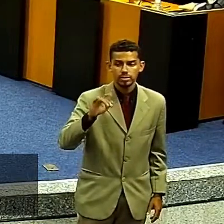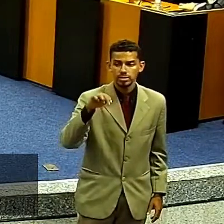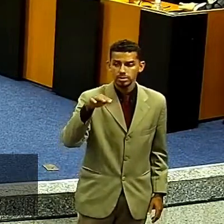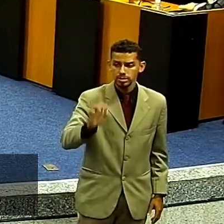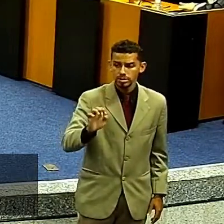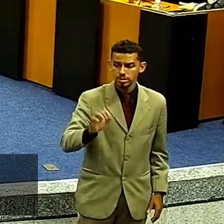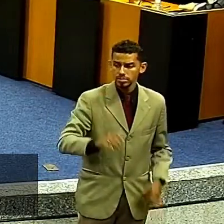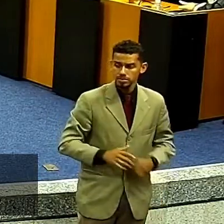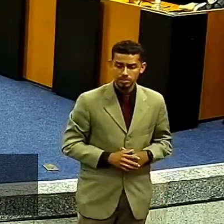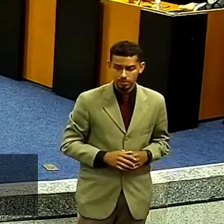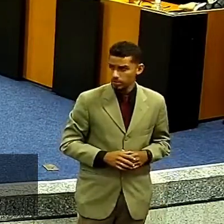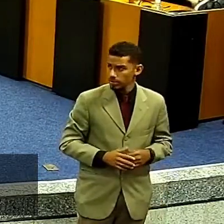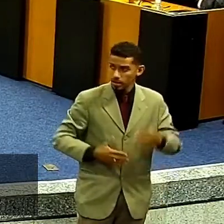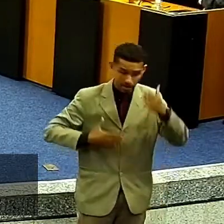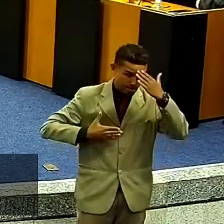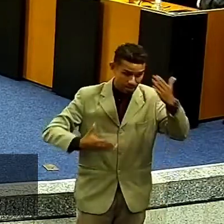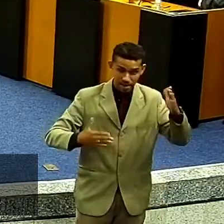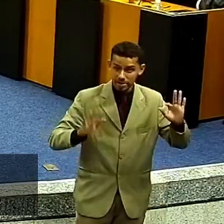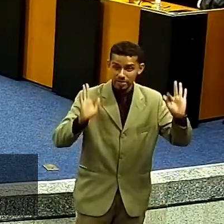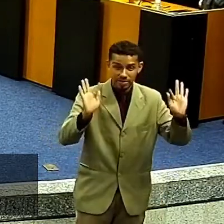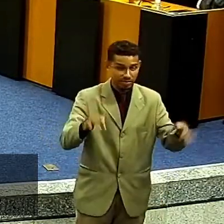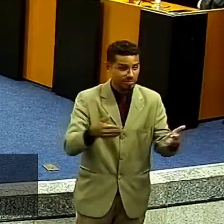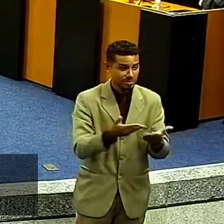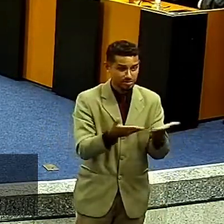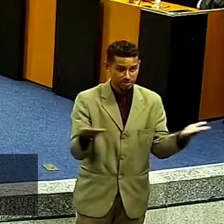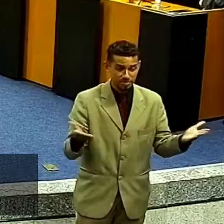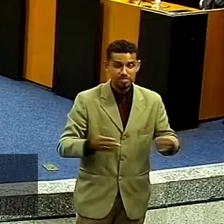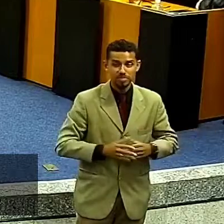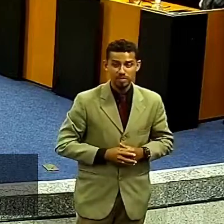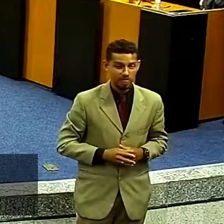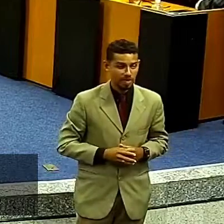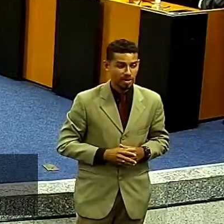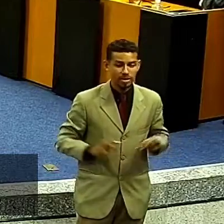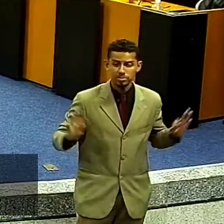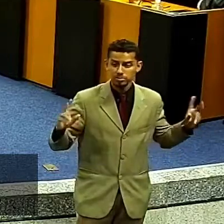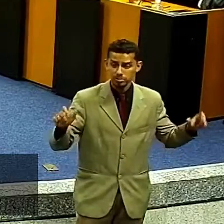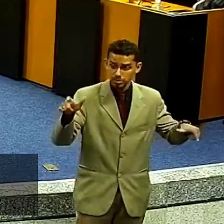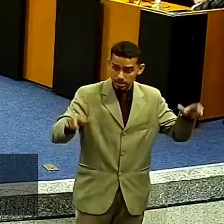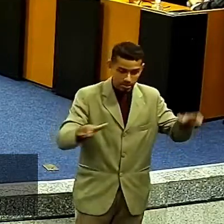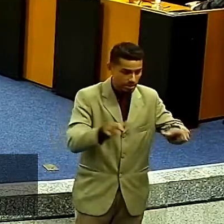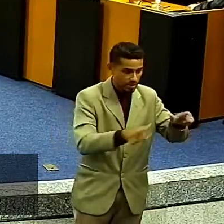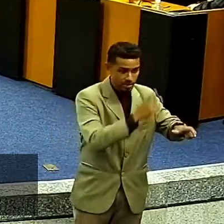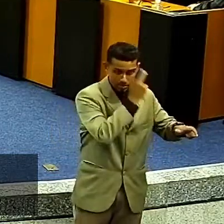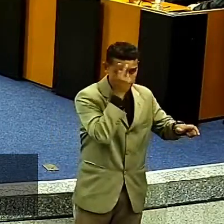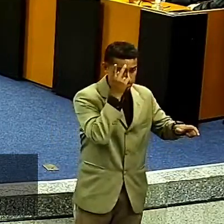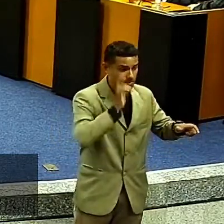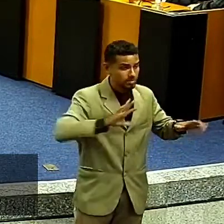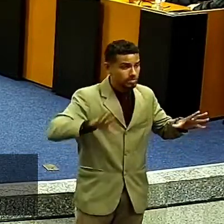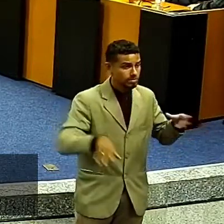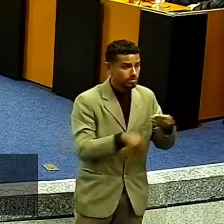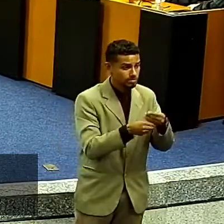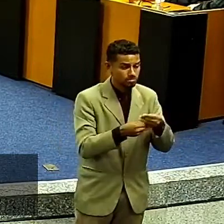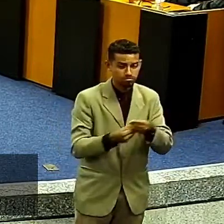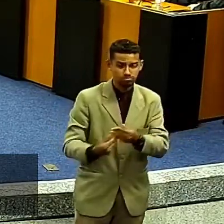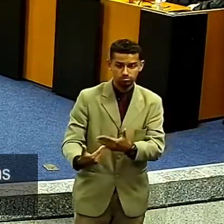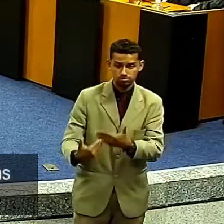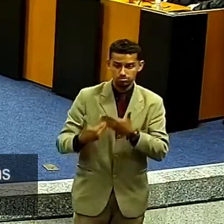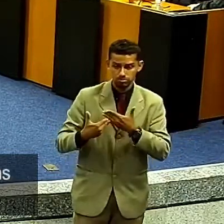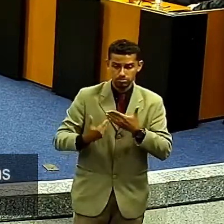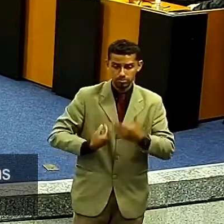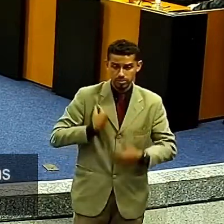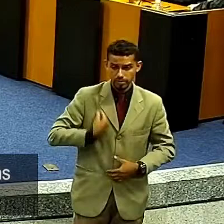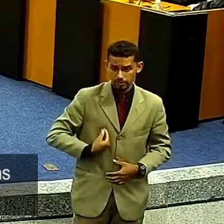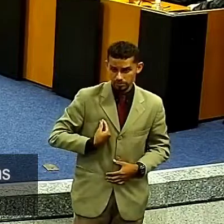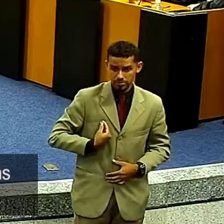cavanha agradeço por fim a todas as pessoas que cruzaram minha trajetória de